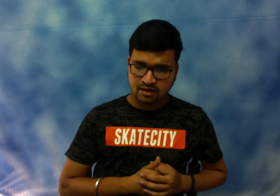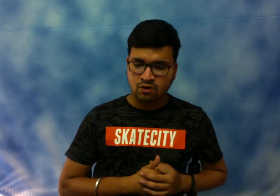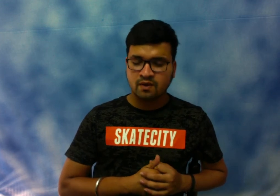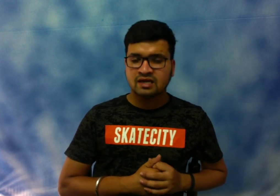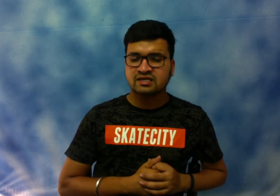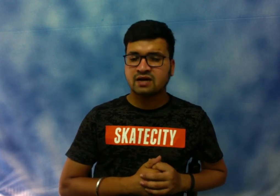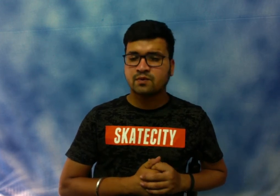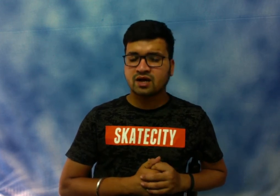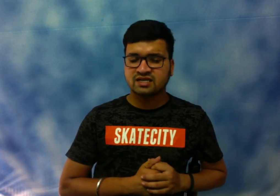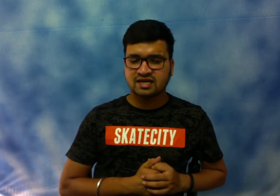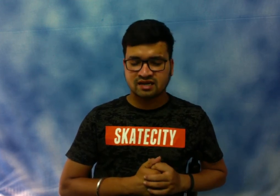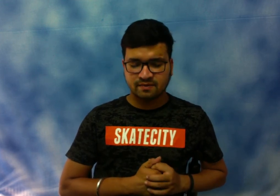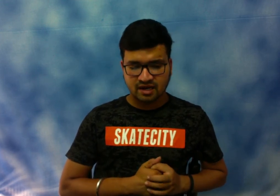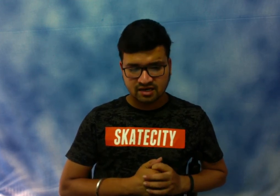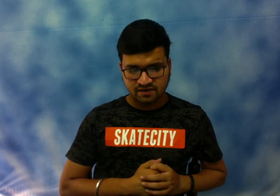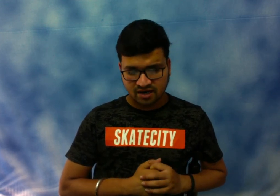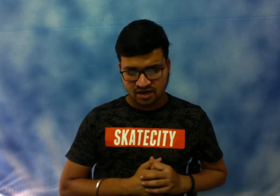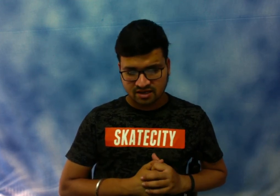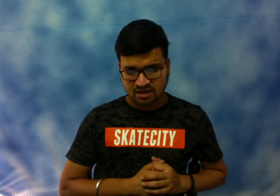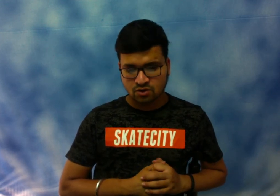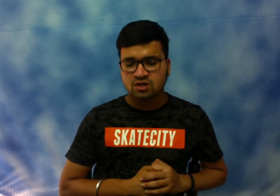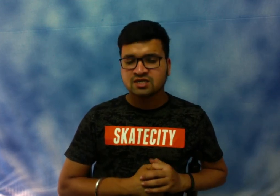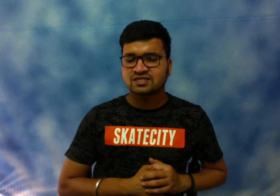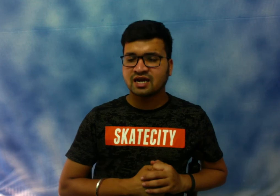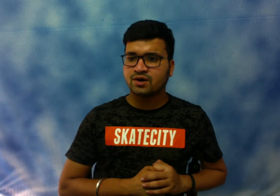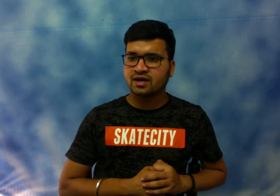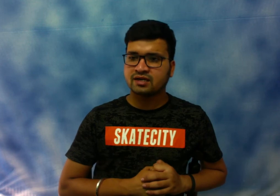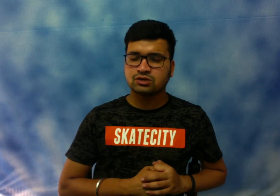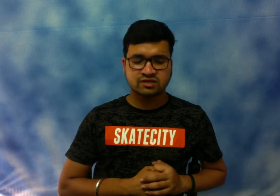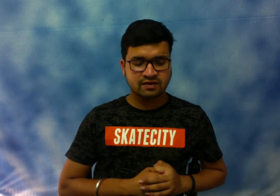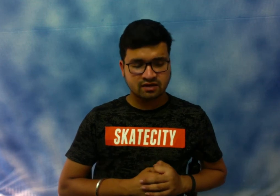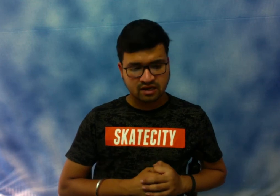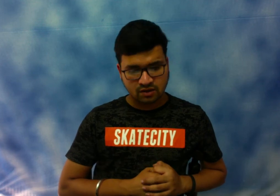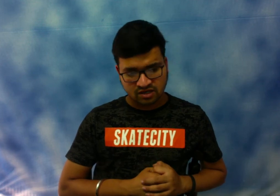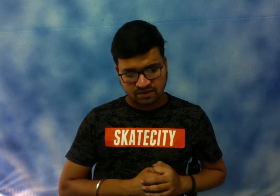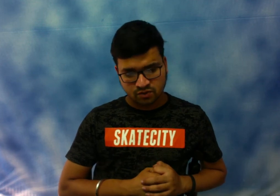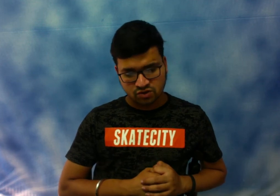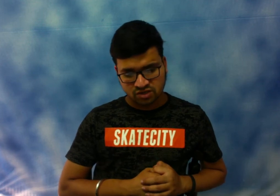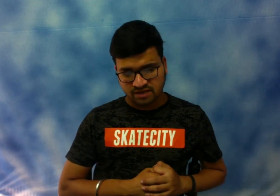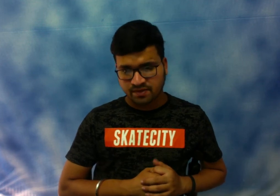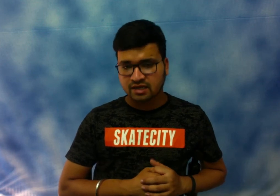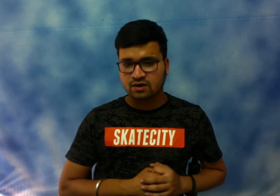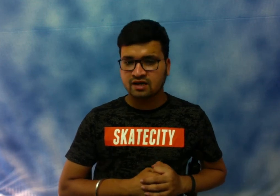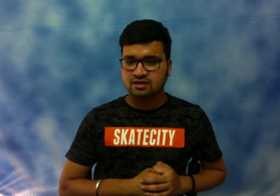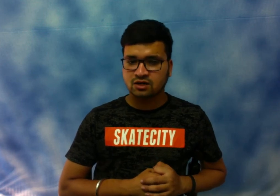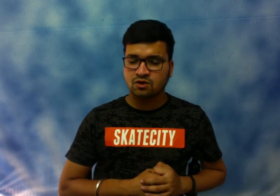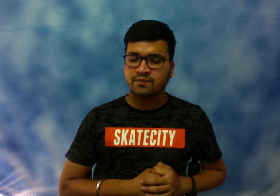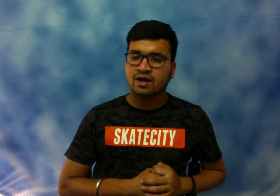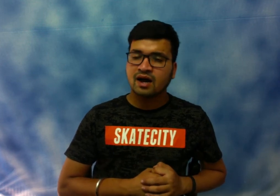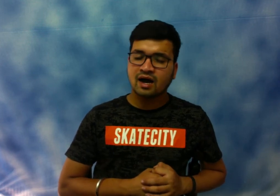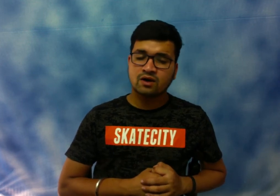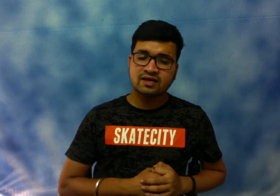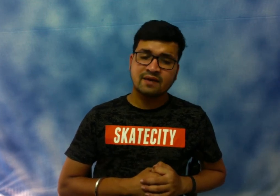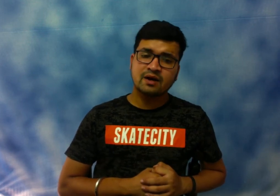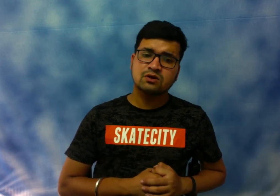हो, चाहे वो पुरानी चादरें ब्लैंकेट वगैरह निकलते हो, चाहे पुराने जूते जूते चप्पल ही क्यों ना निकलते हो, और इसके अलावा कोई दूसरी